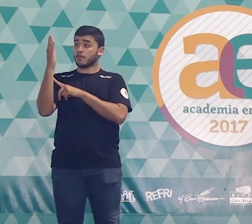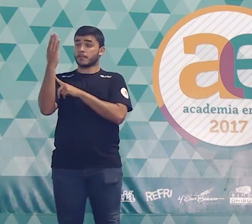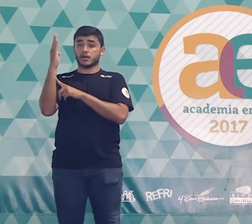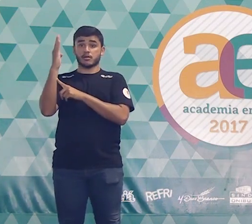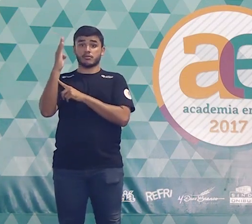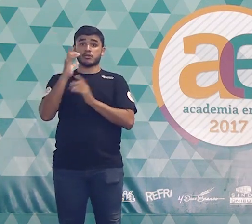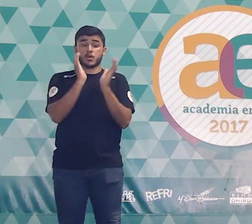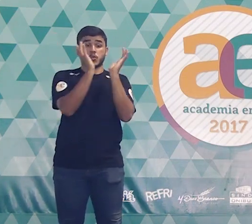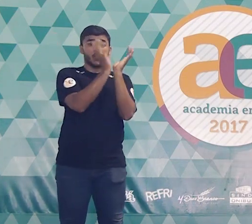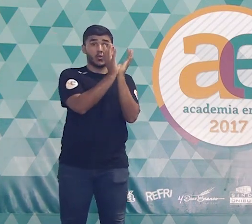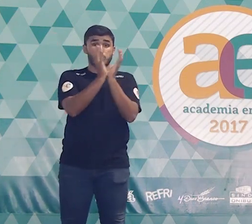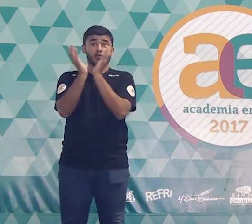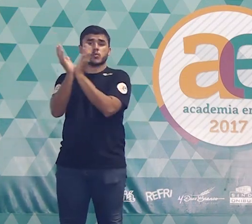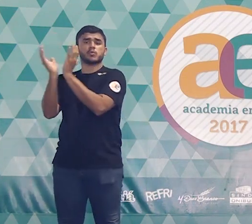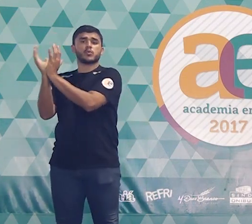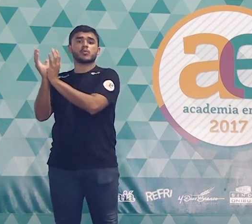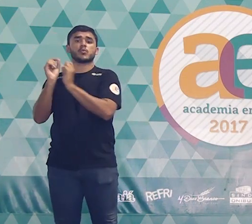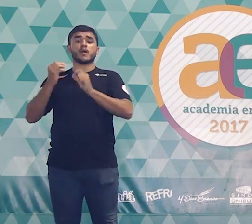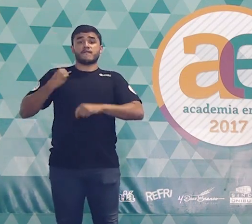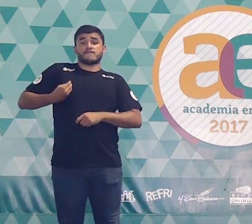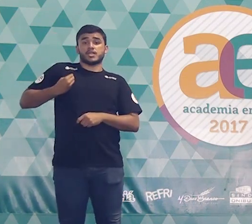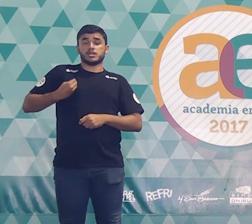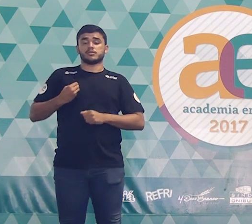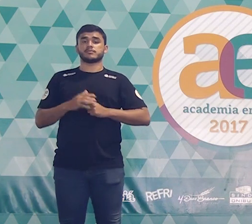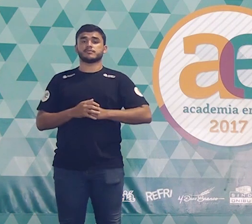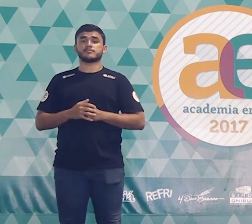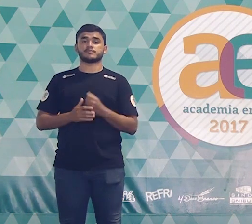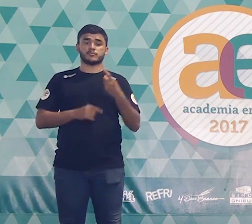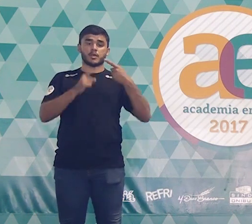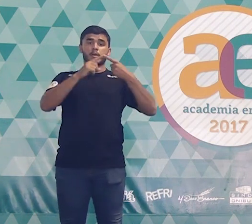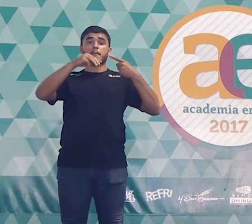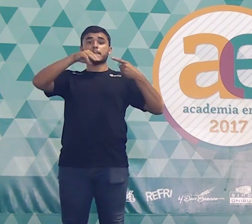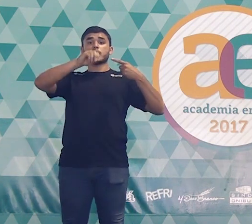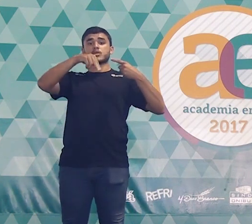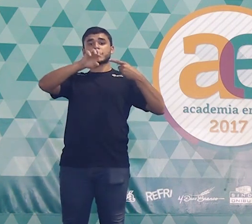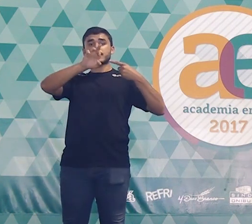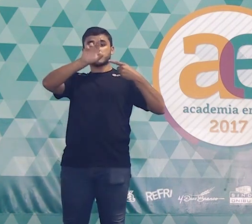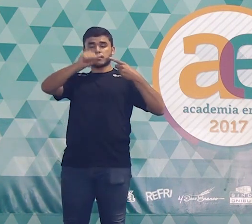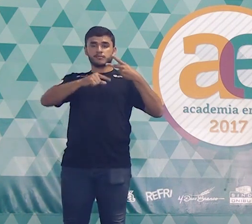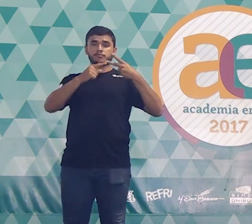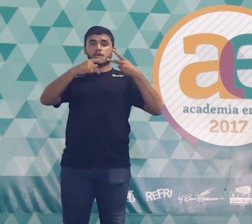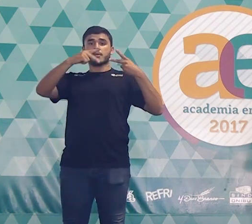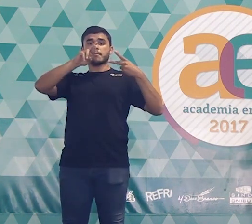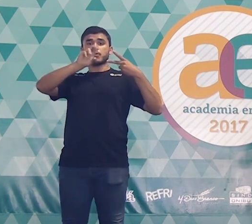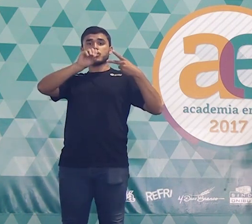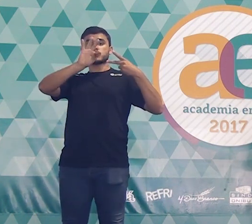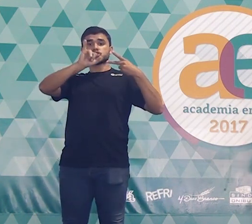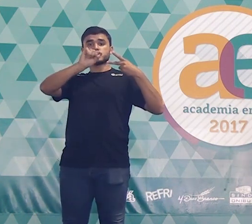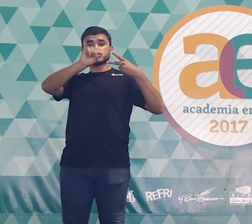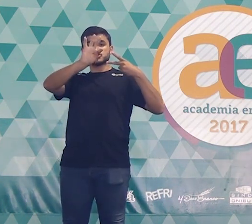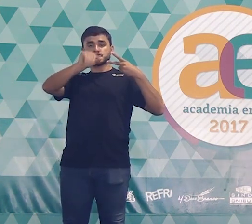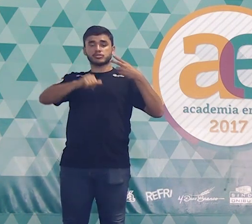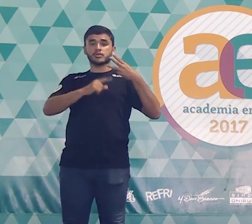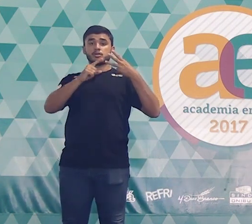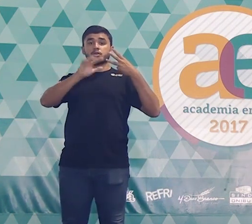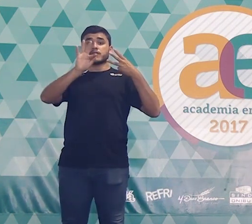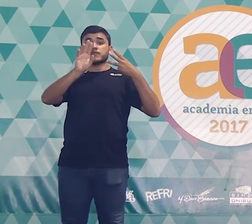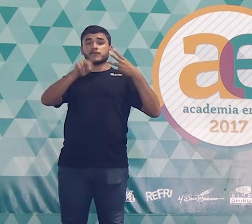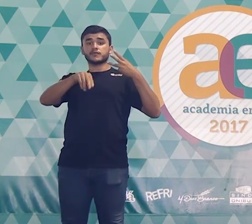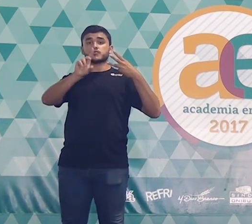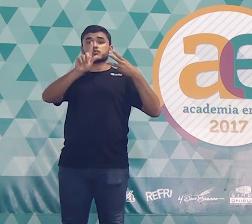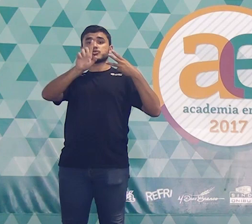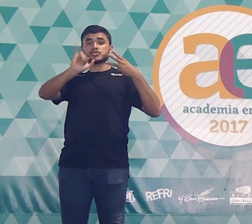em 5 grupos, tá? Então vamos lá, reino Monera, reino Protista, reino Fungi,